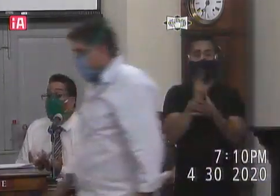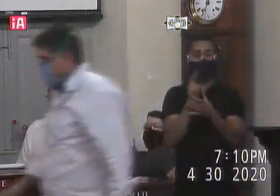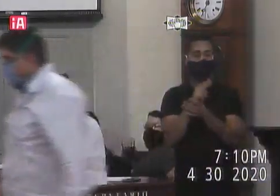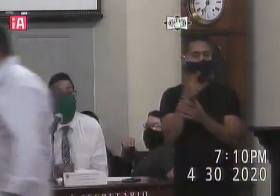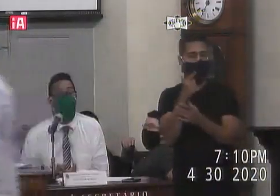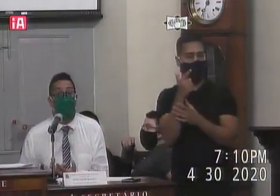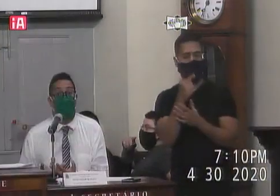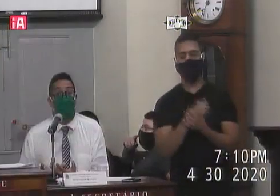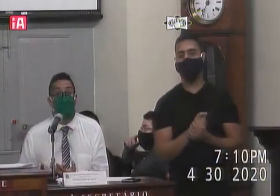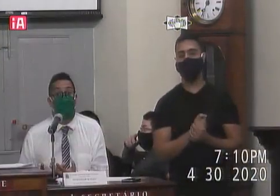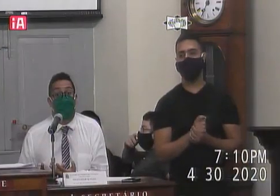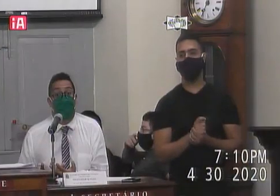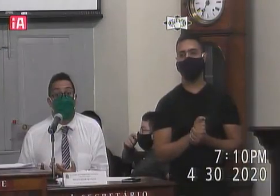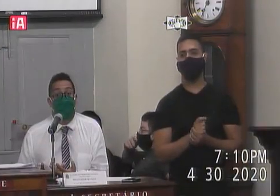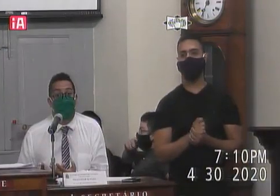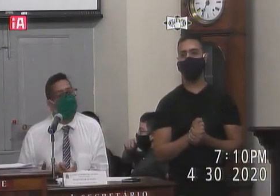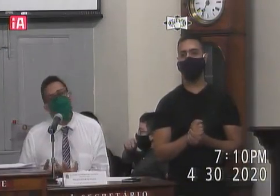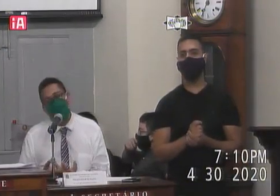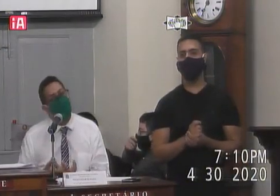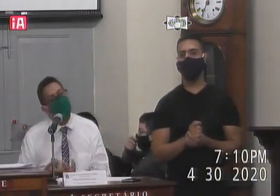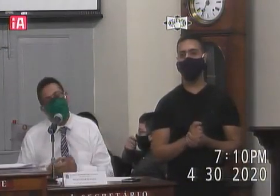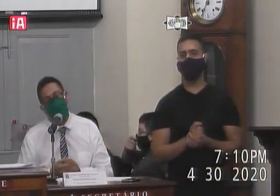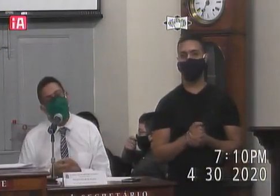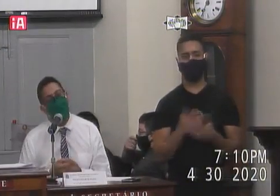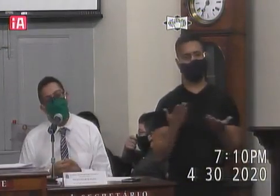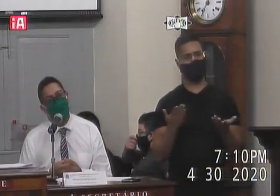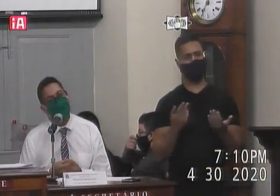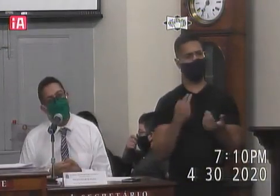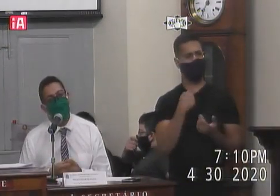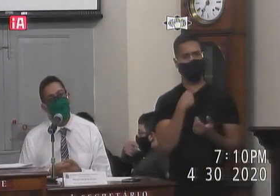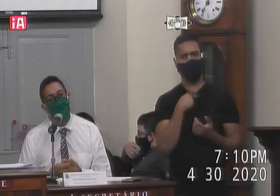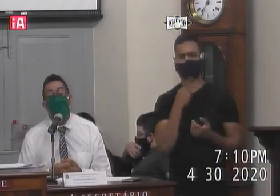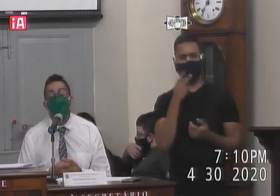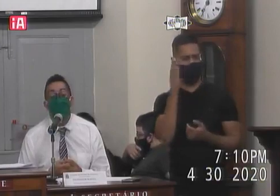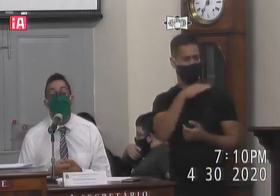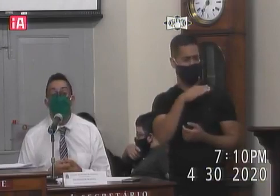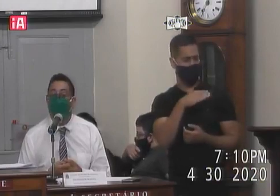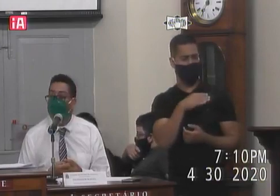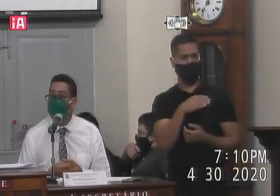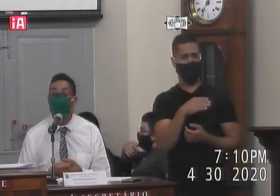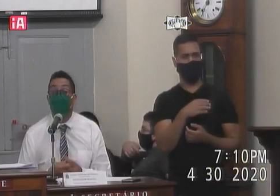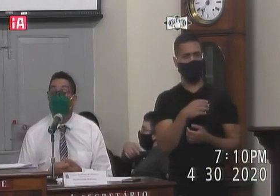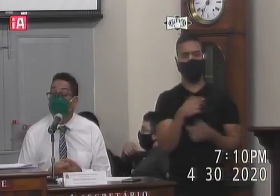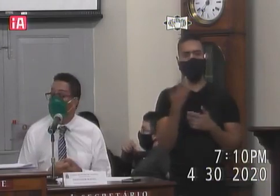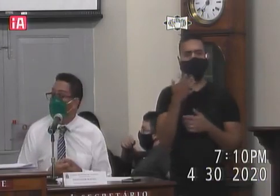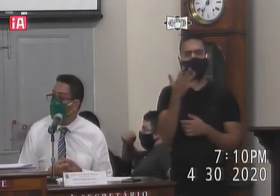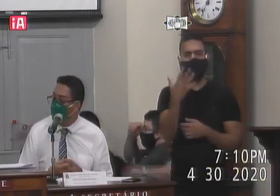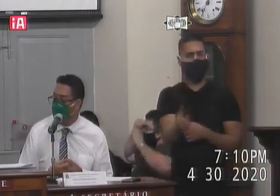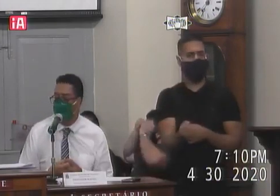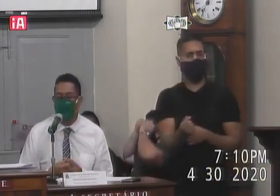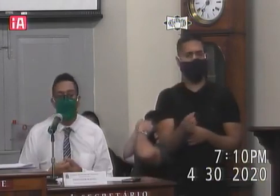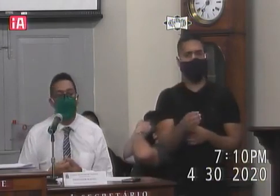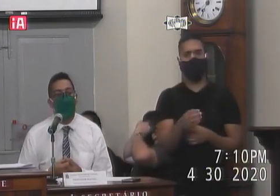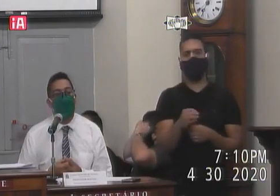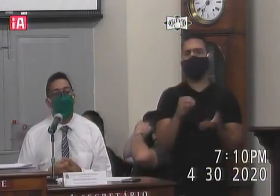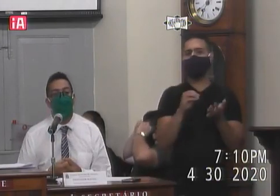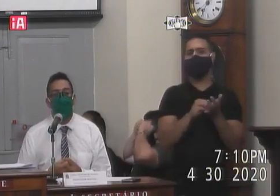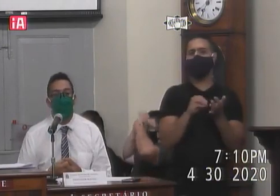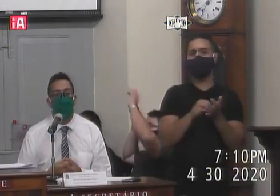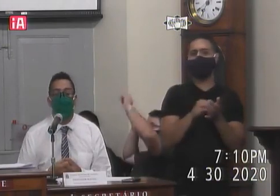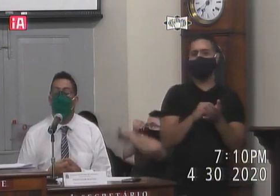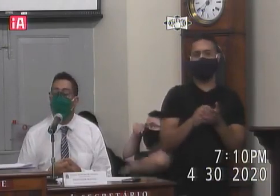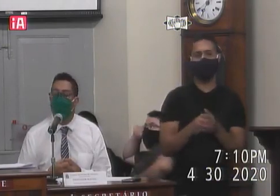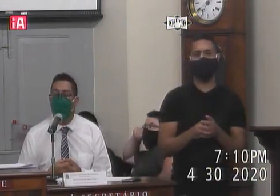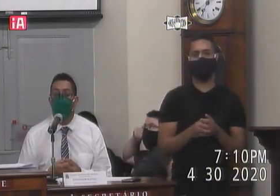de Saúde, você não pode estar falando mal disso, porque é ser muito ingrato, é ser muito desumano.